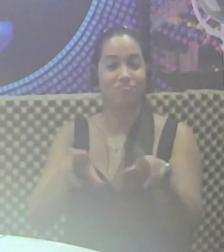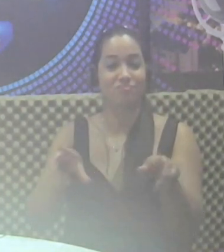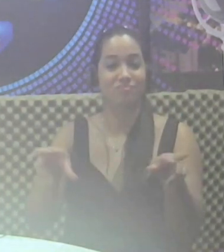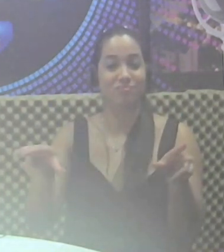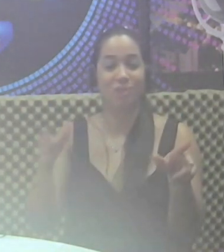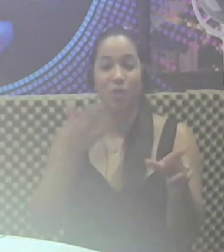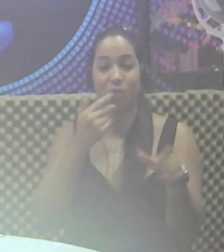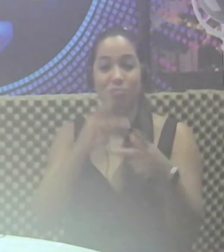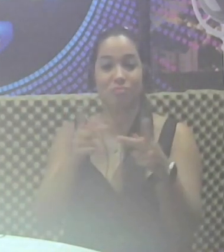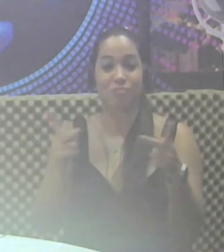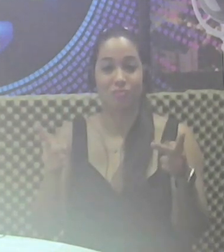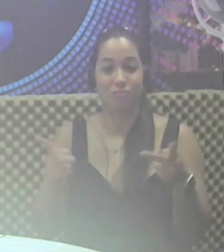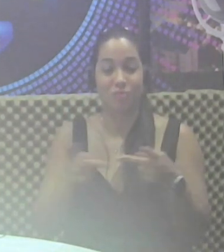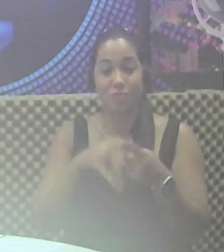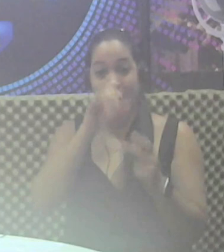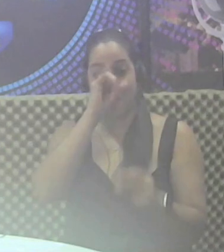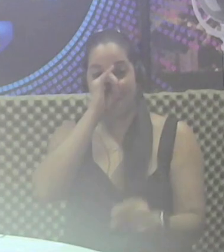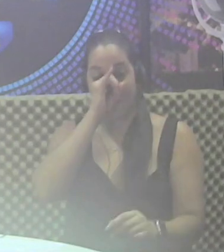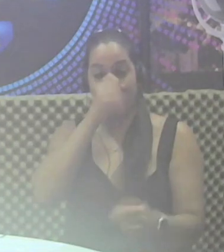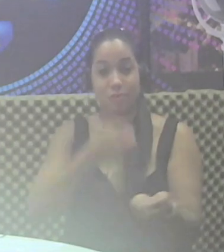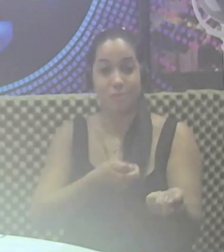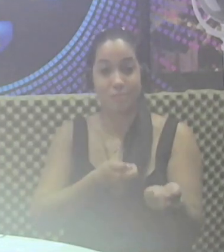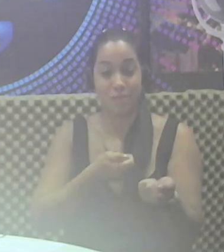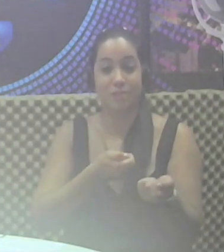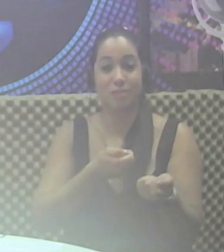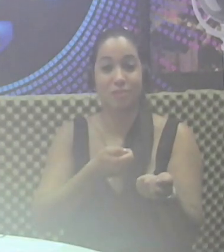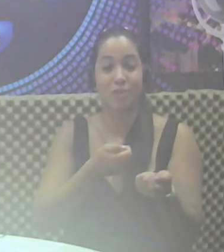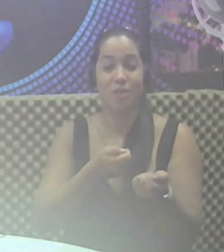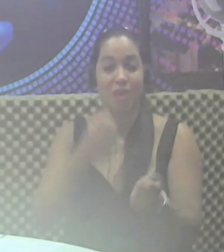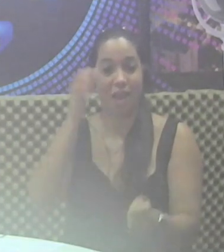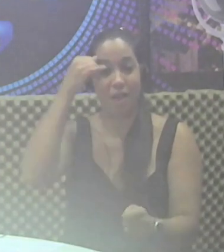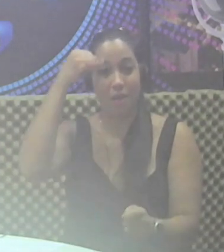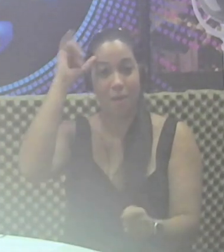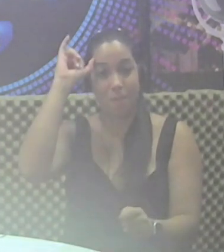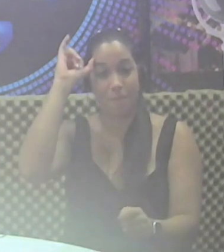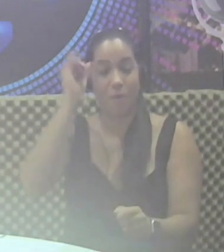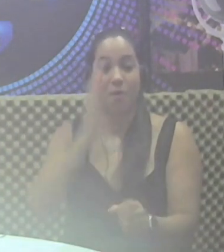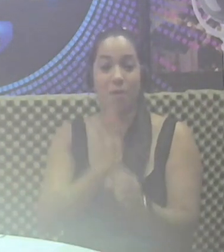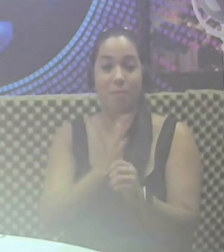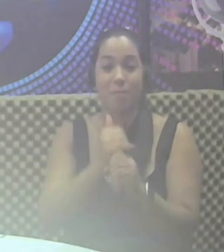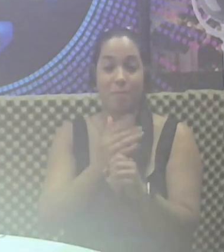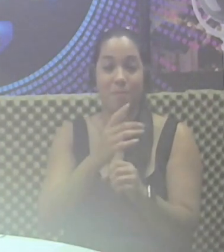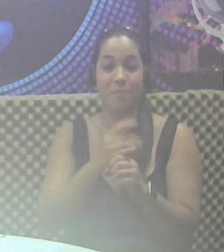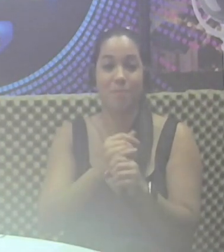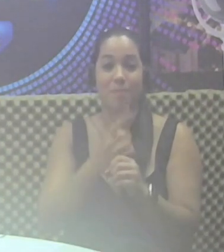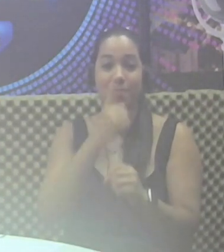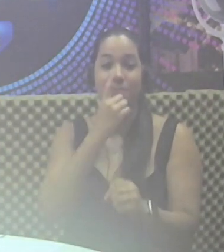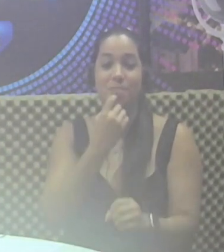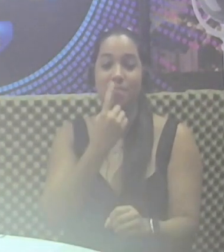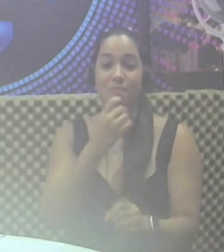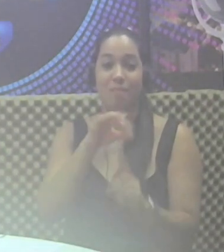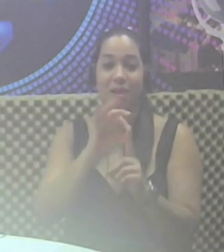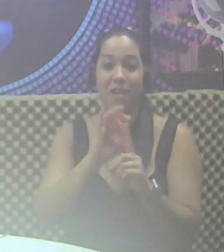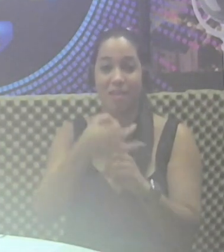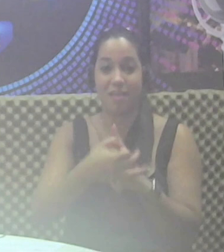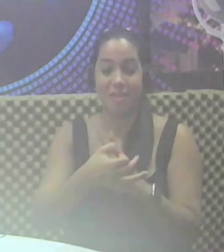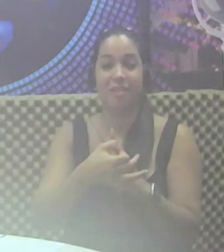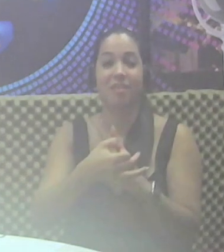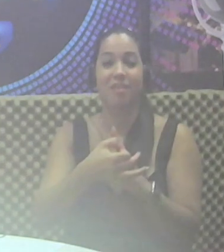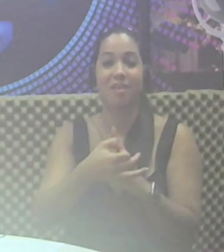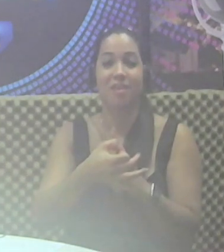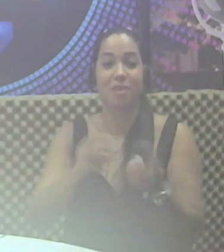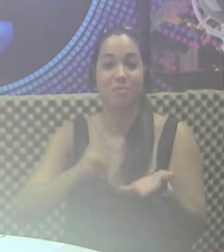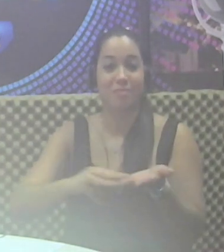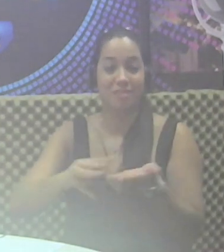pratos, como torresmo com mandioca, fraldinha com farofa de banana, acarajé, tapioca, pastéis,